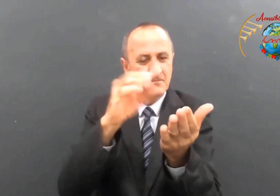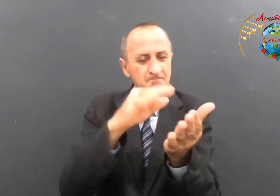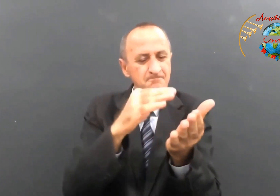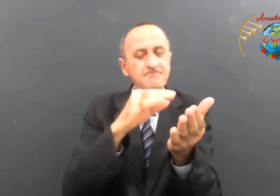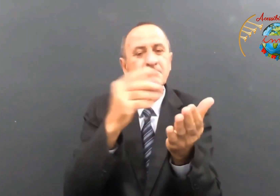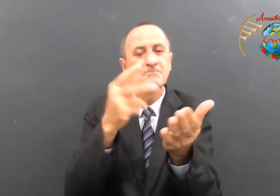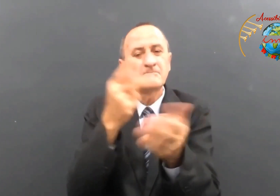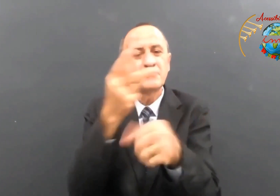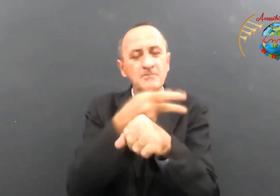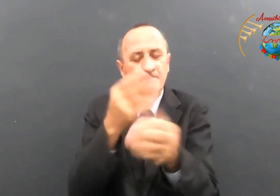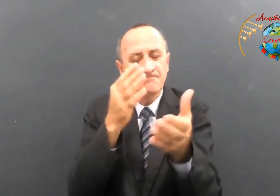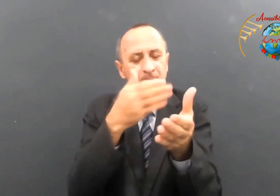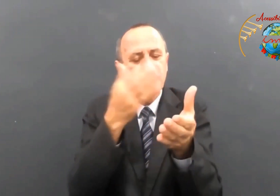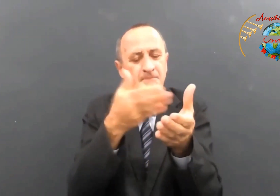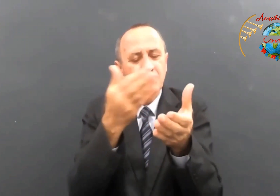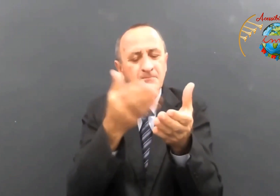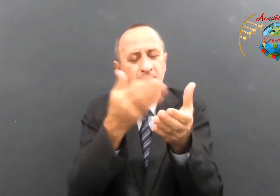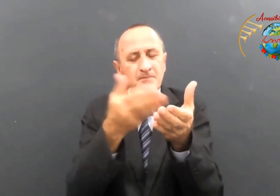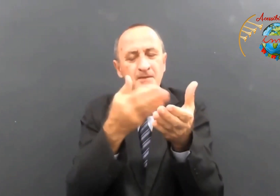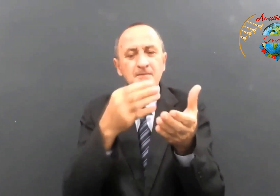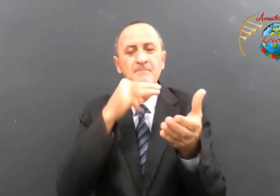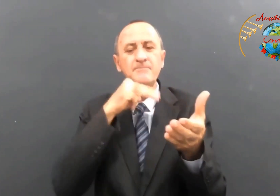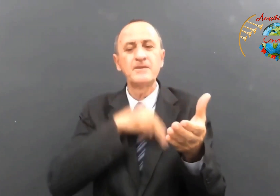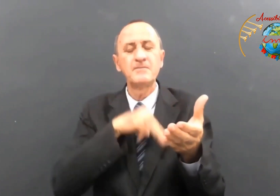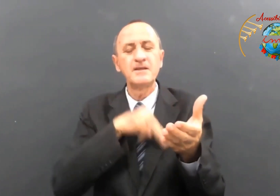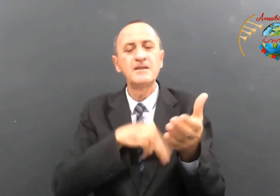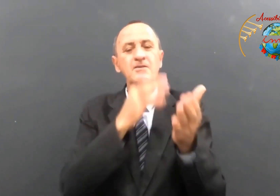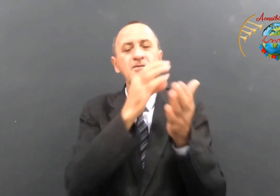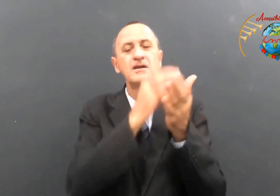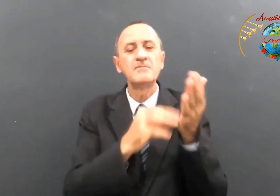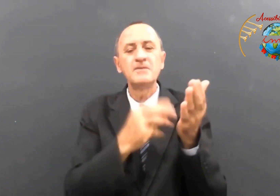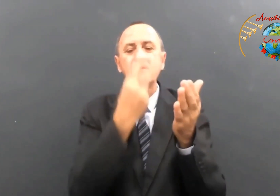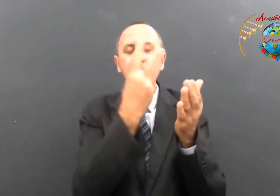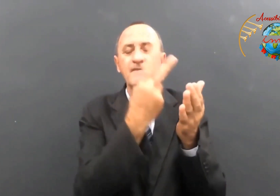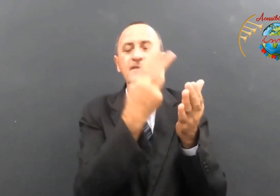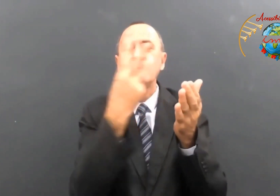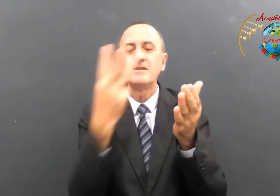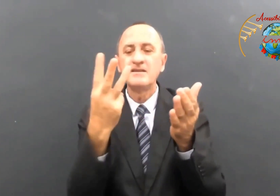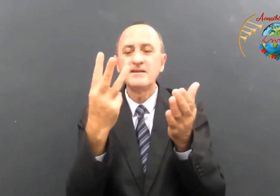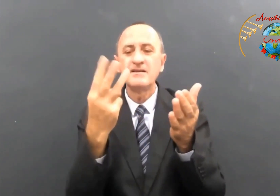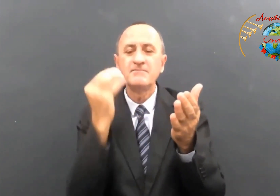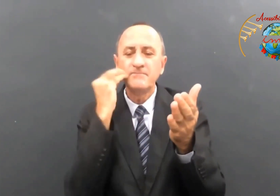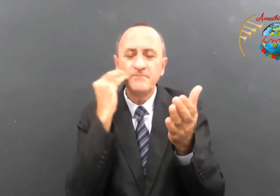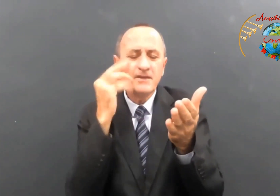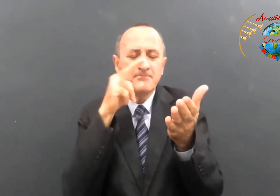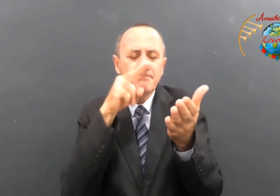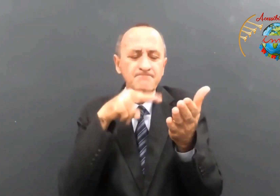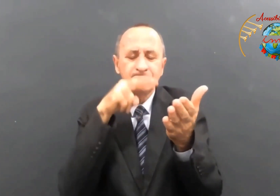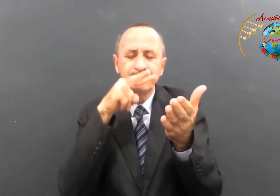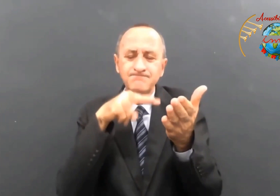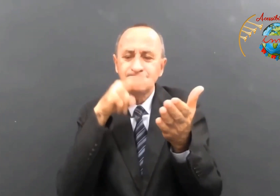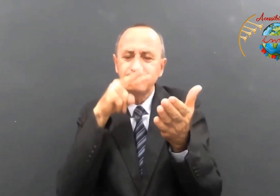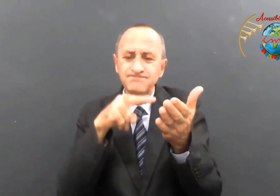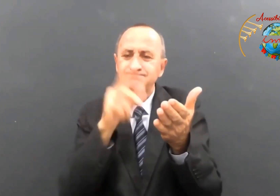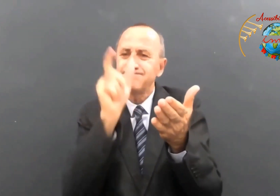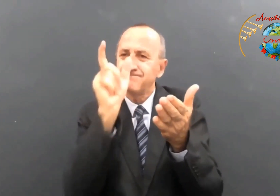damos. Leia a Bíblia, leia ali em Mateus 23. Busque uma experiência com o Senhor. Se há palavras que são difíceis,